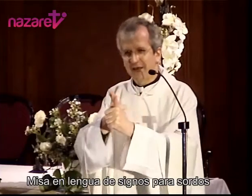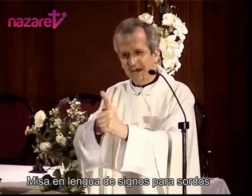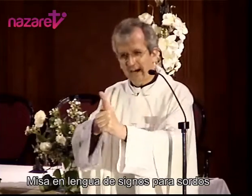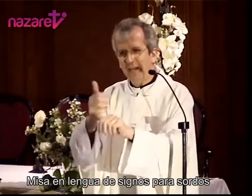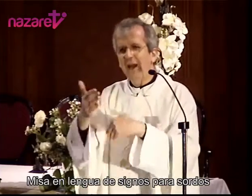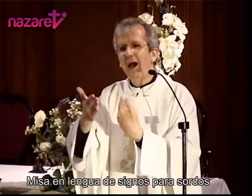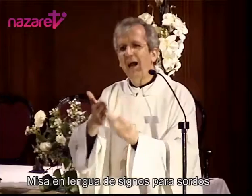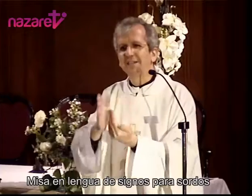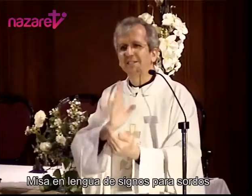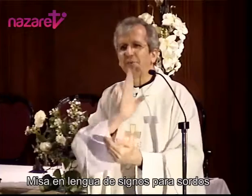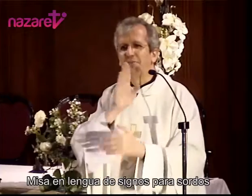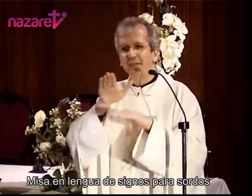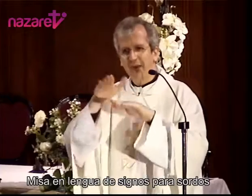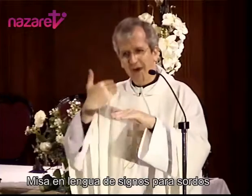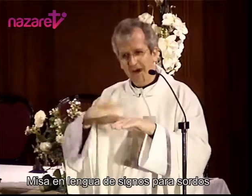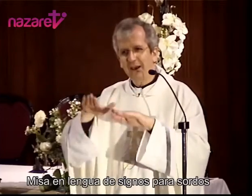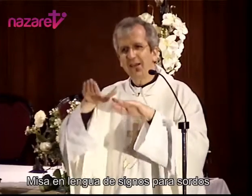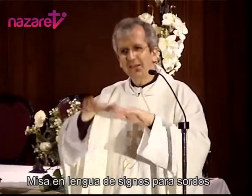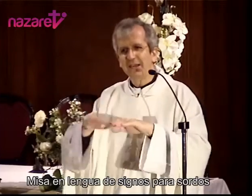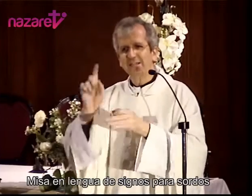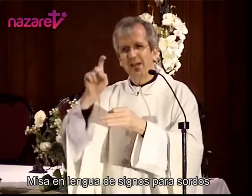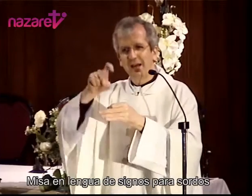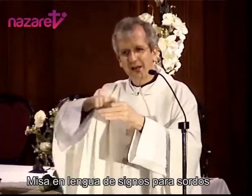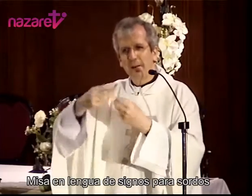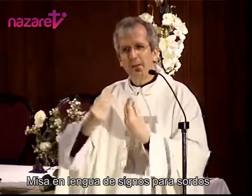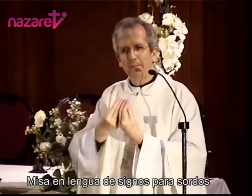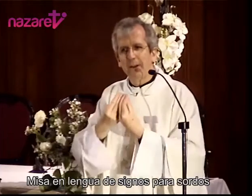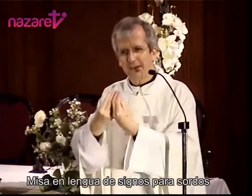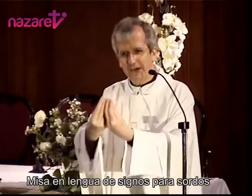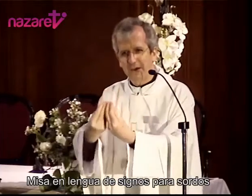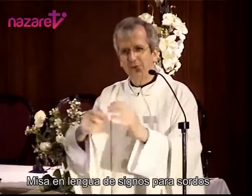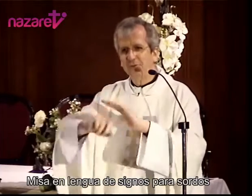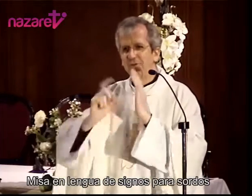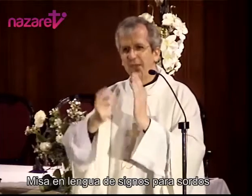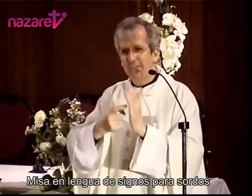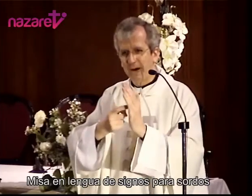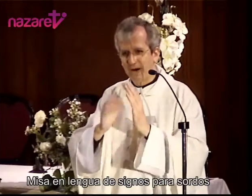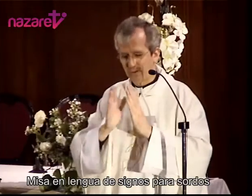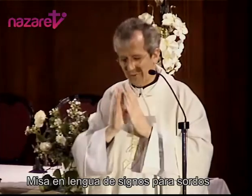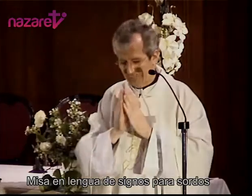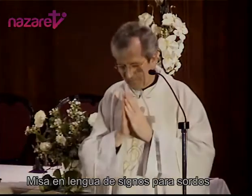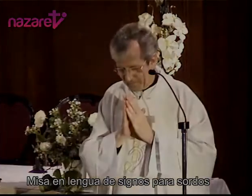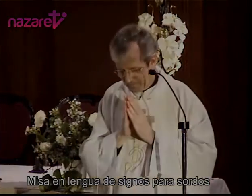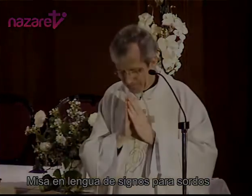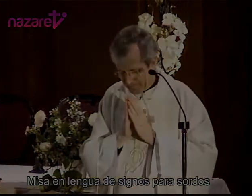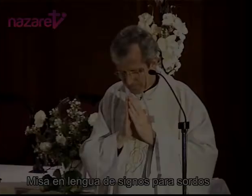seguirle hasta donde Él ya está participando en plenitud.